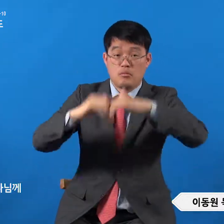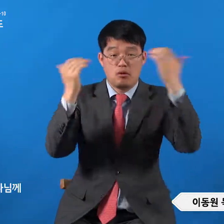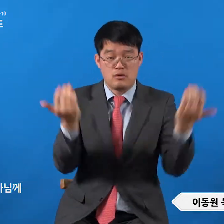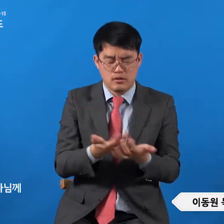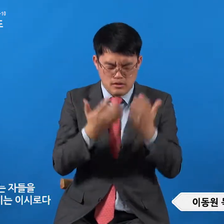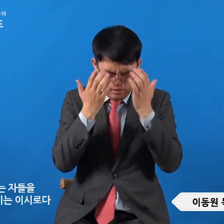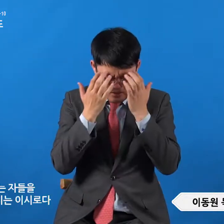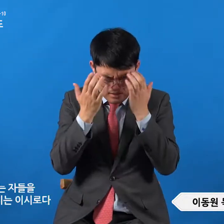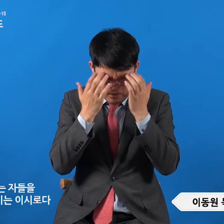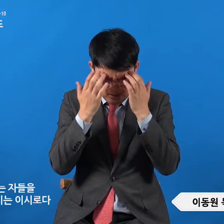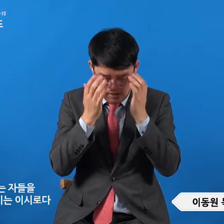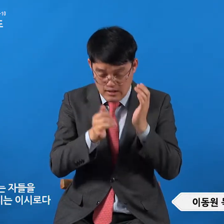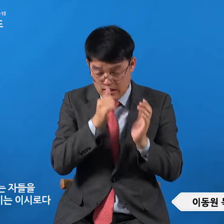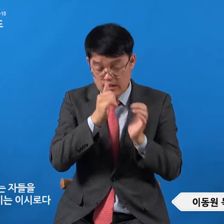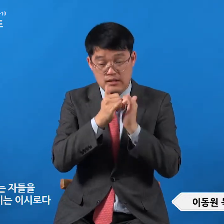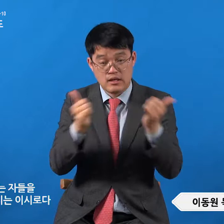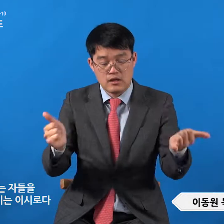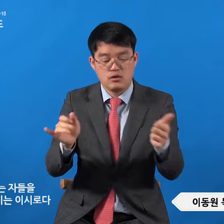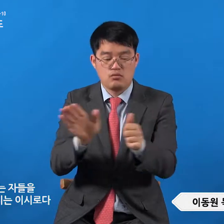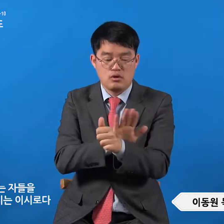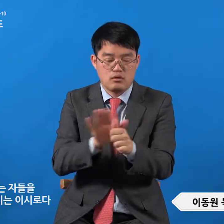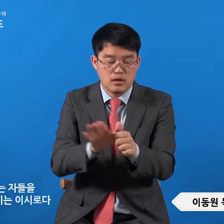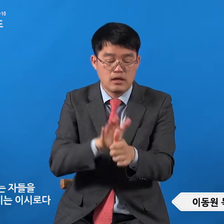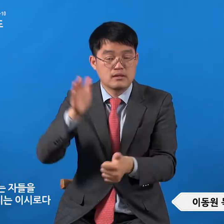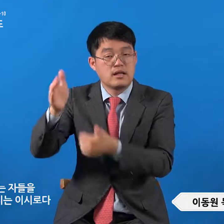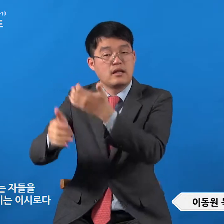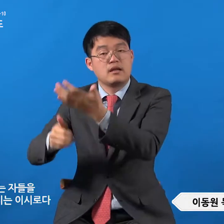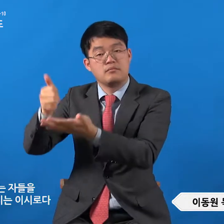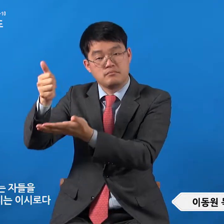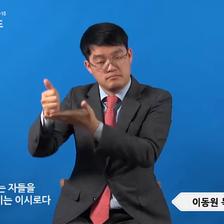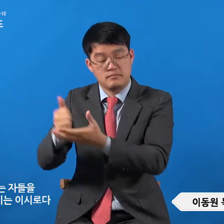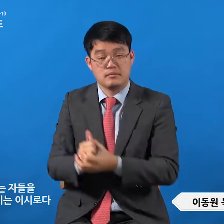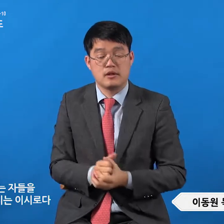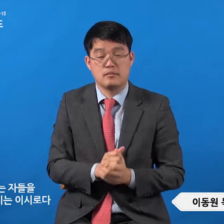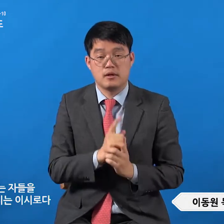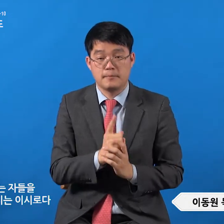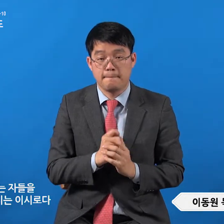모든 환난 중에 있는 자들을 능히 위로하게 하시는 이시로다.